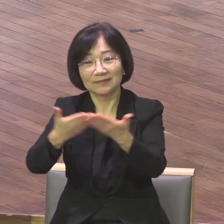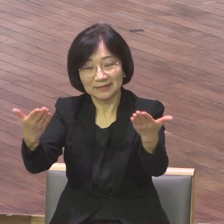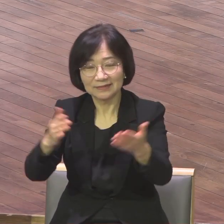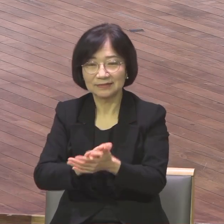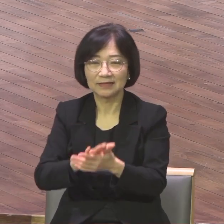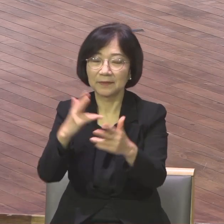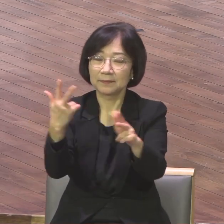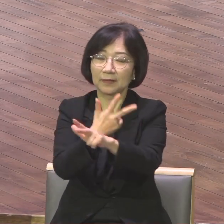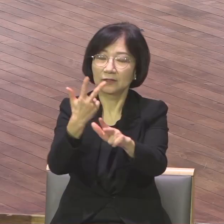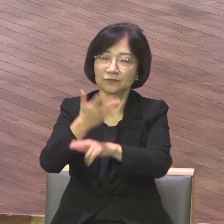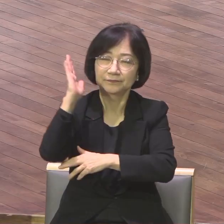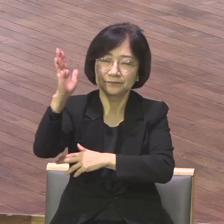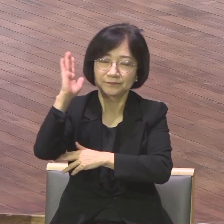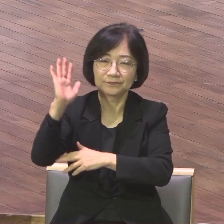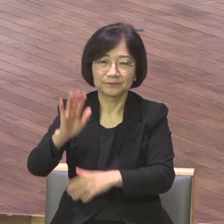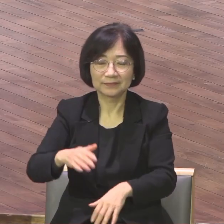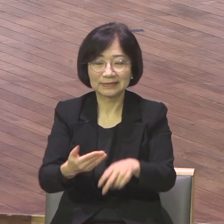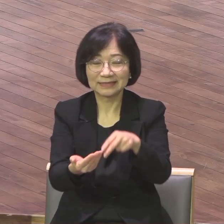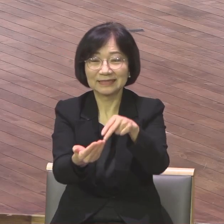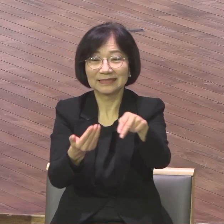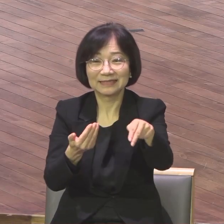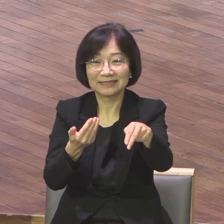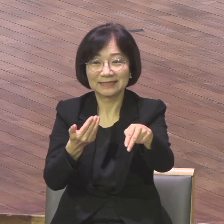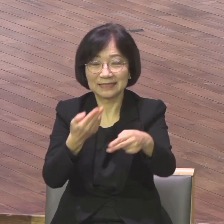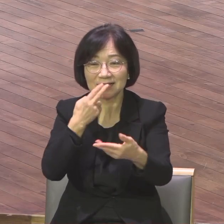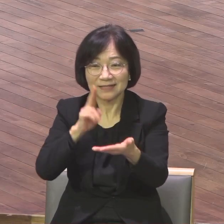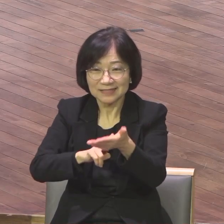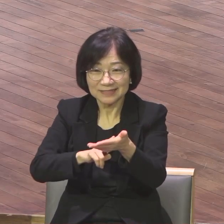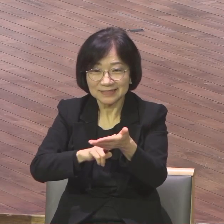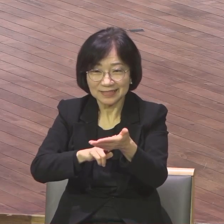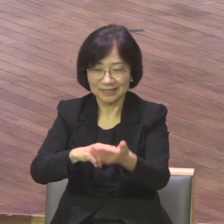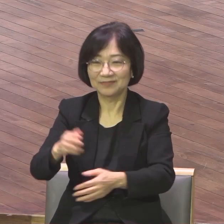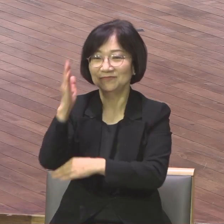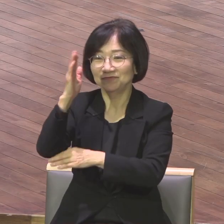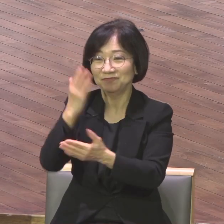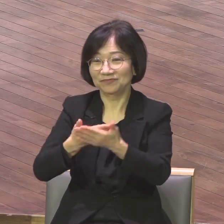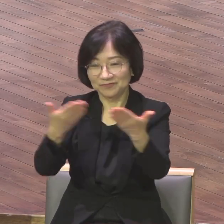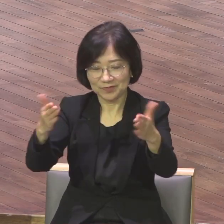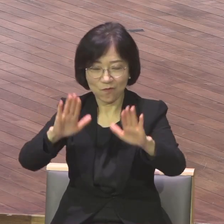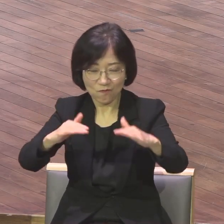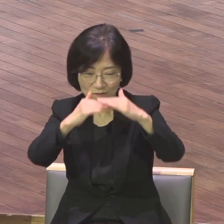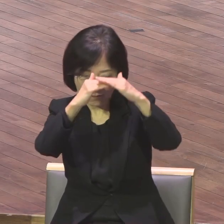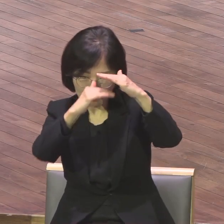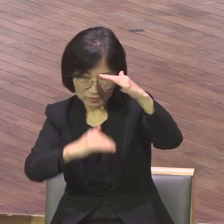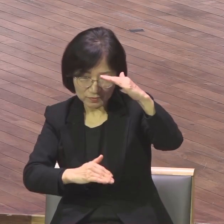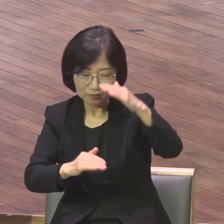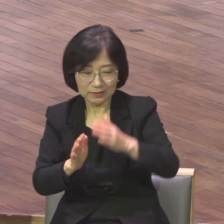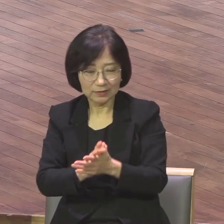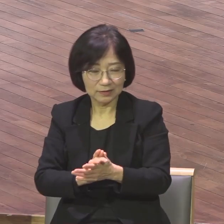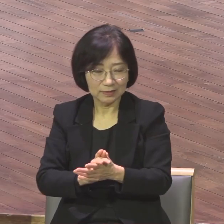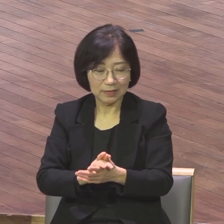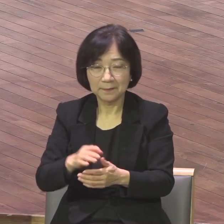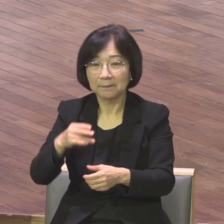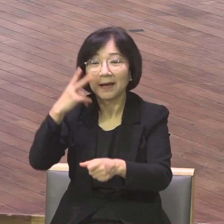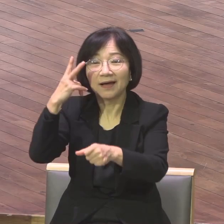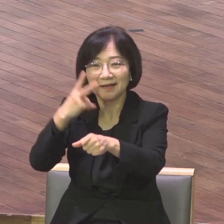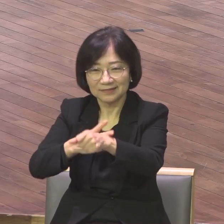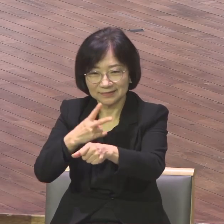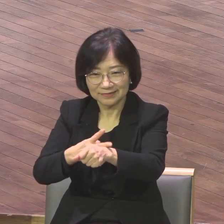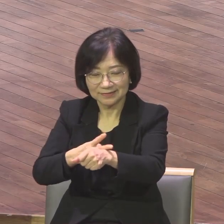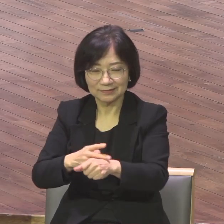매주일 데살로니가 전서를 살펴보고 있는데 오늘 본문에서 사도 바울이 데살로니가 이